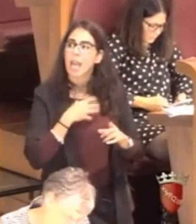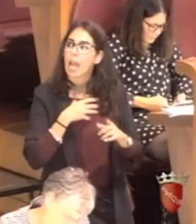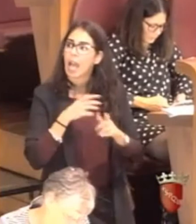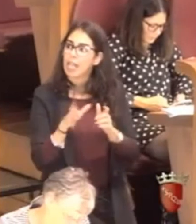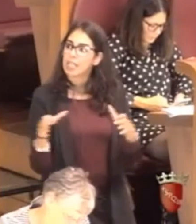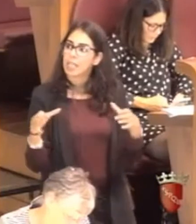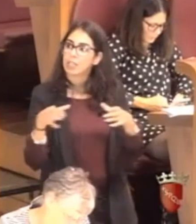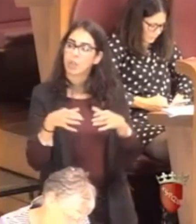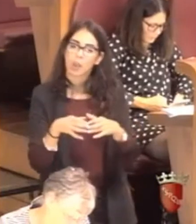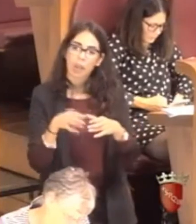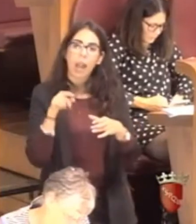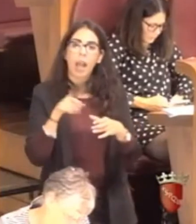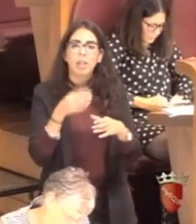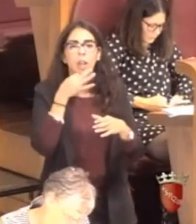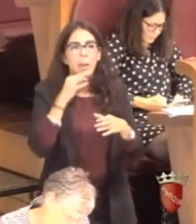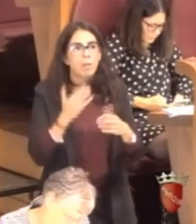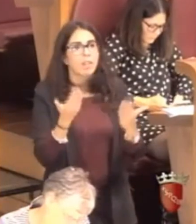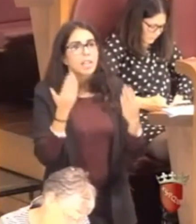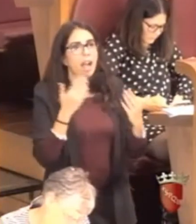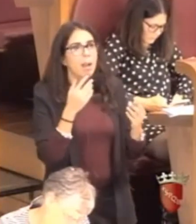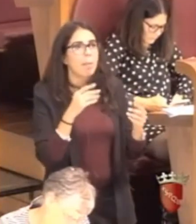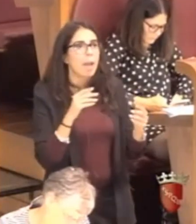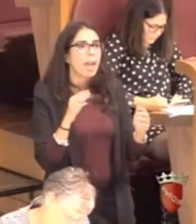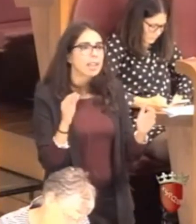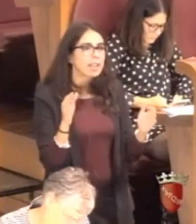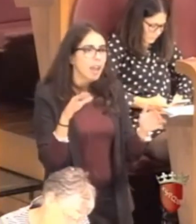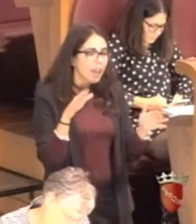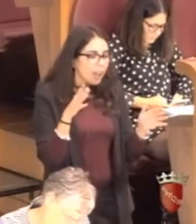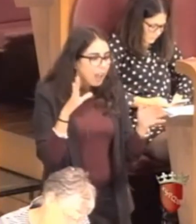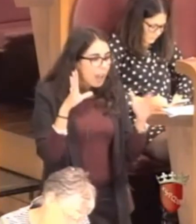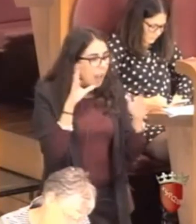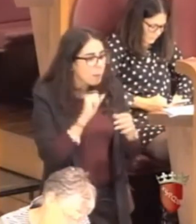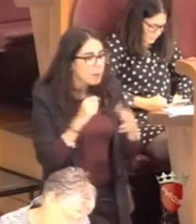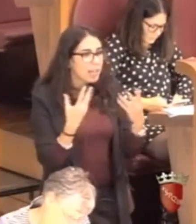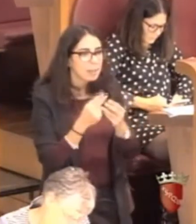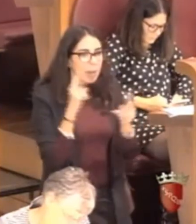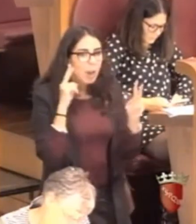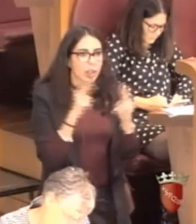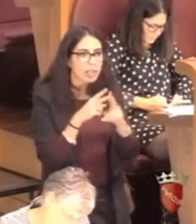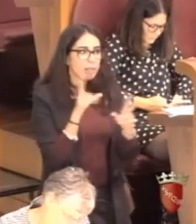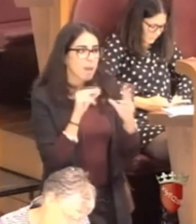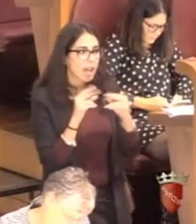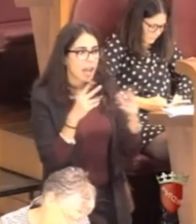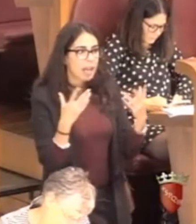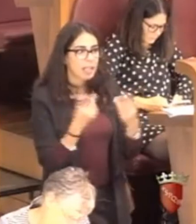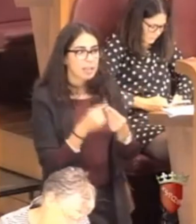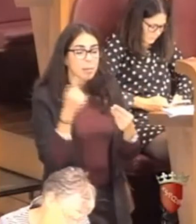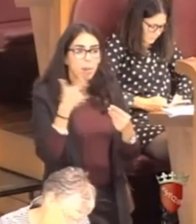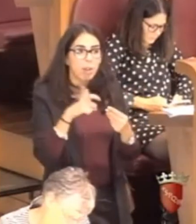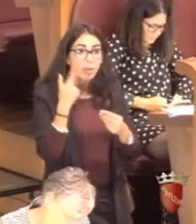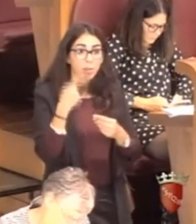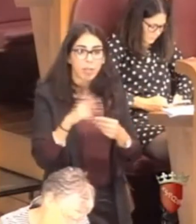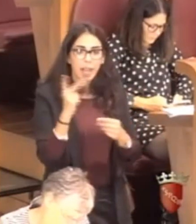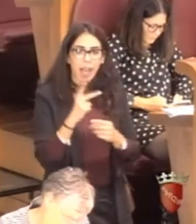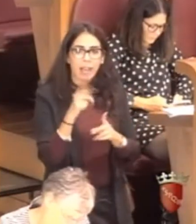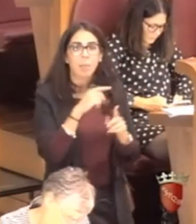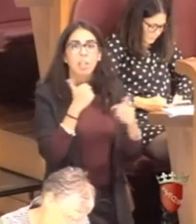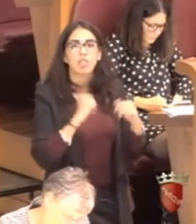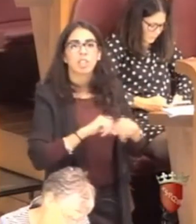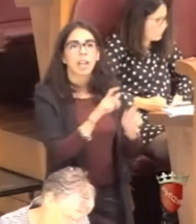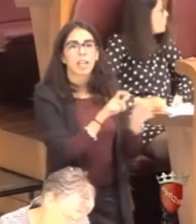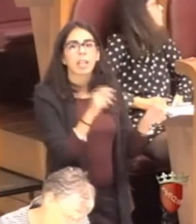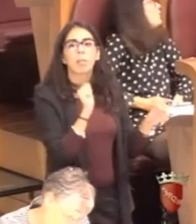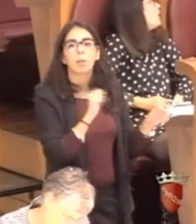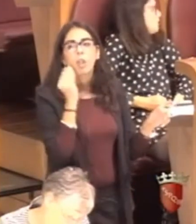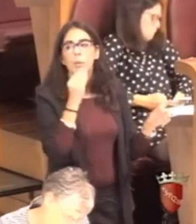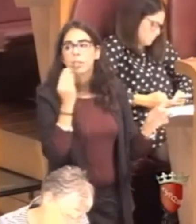finalmente a coordinarsi, a parlare tra loro, perché era una realtà che i cittadini potrebbero dare per scontato, ma che nella